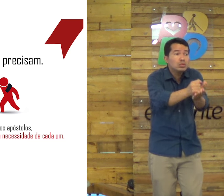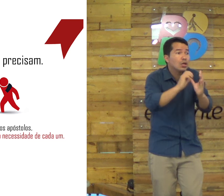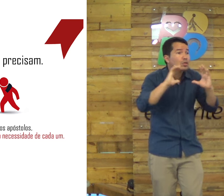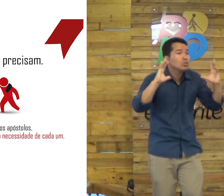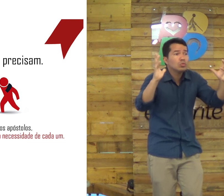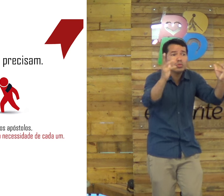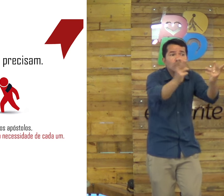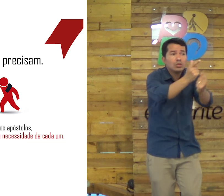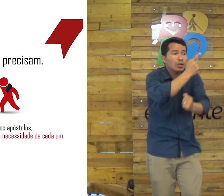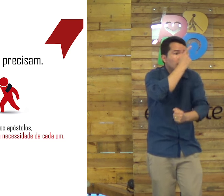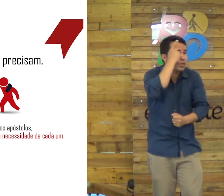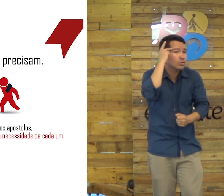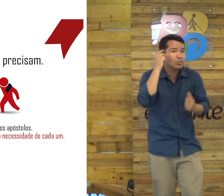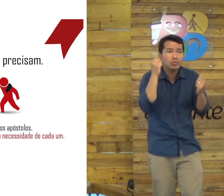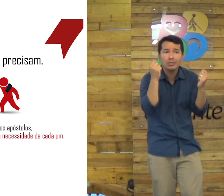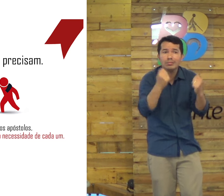Barnabé ajudava as pessoas,